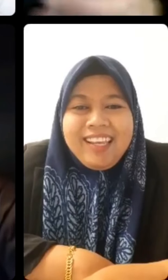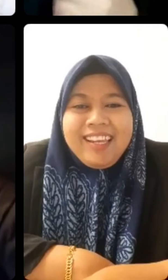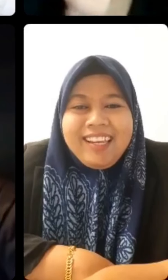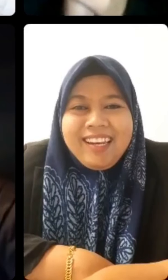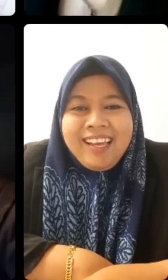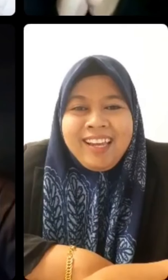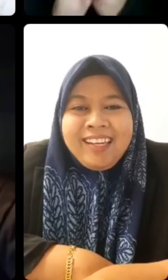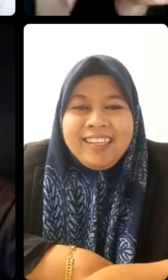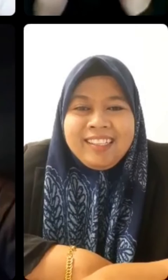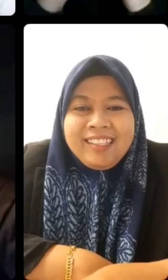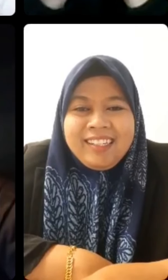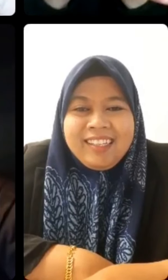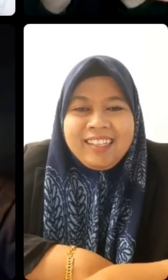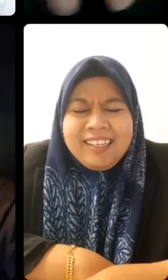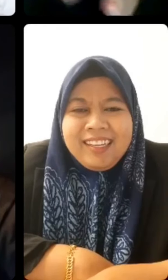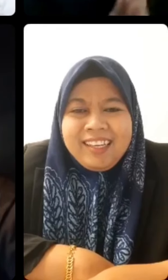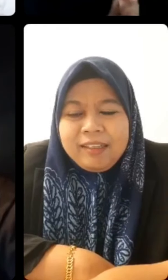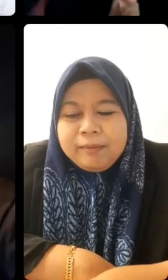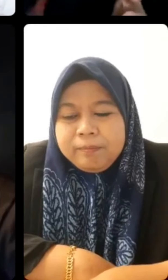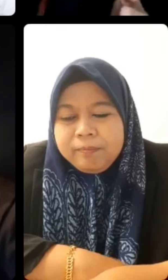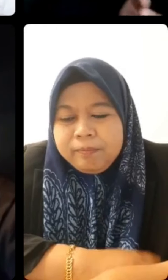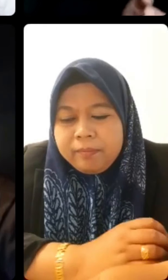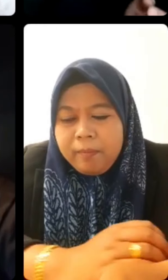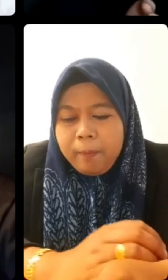Amin. Dan